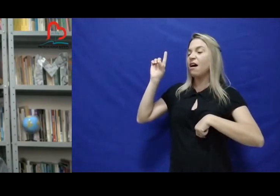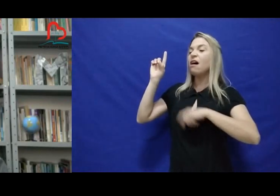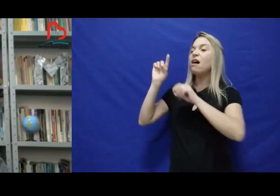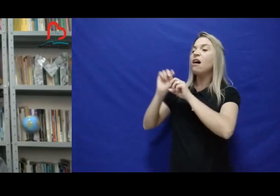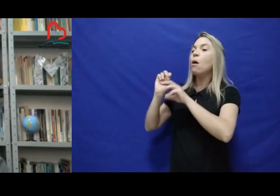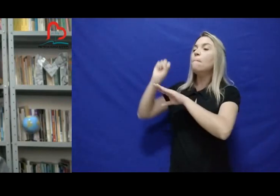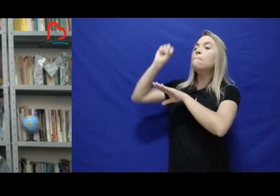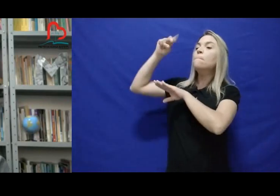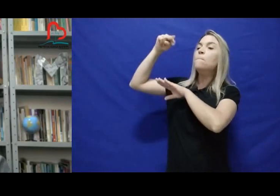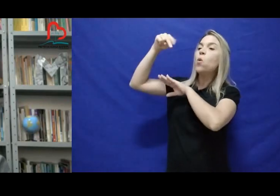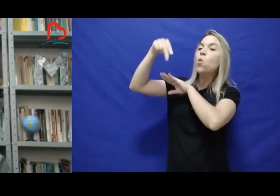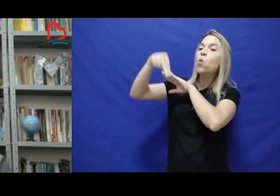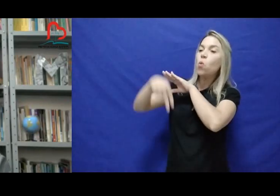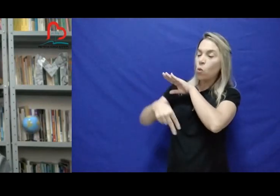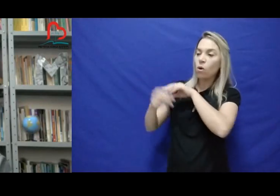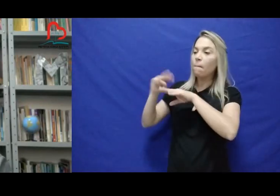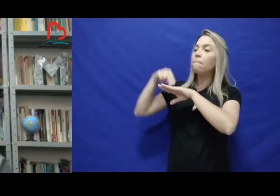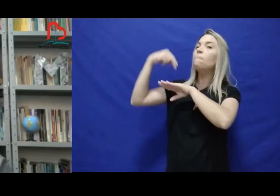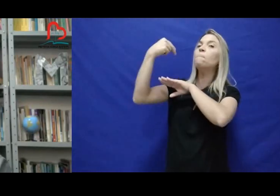Deus,